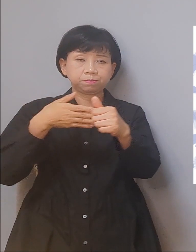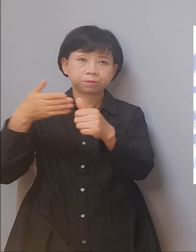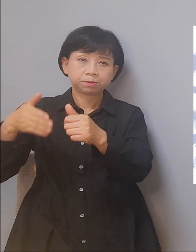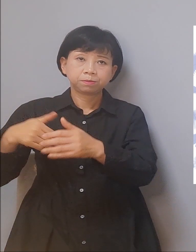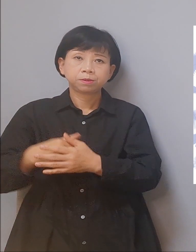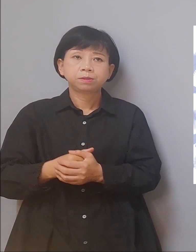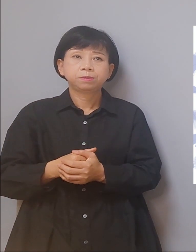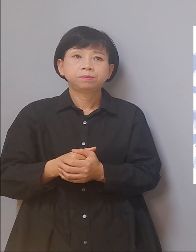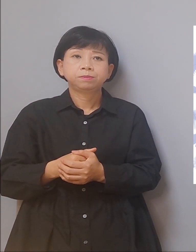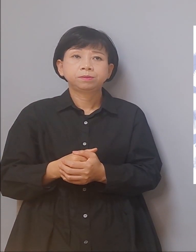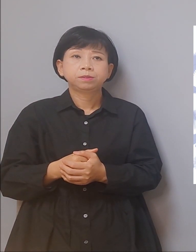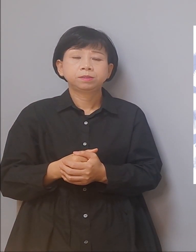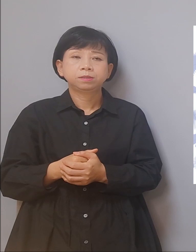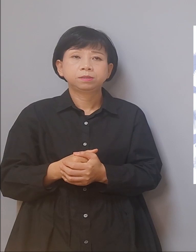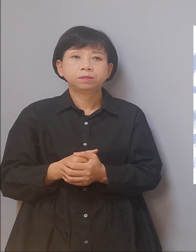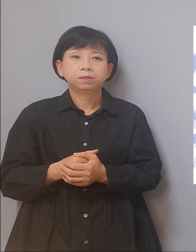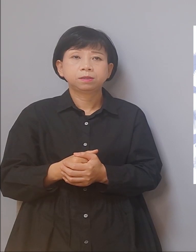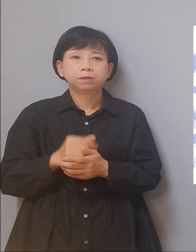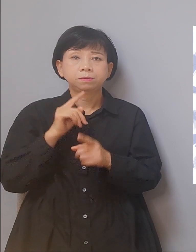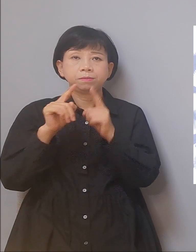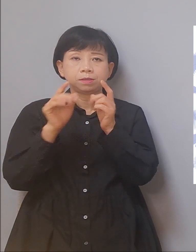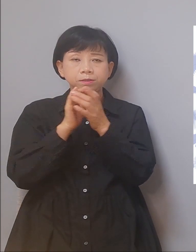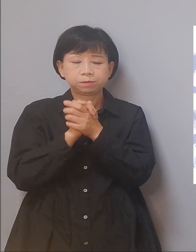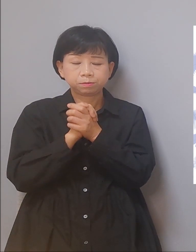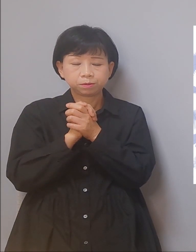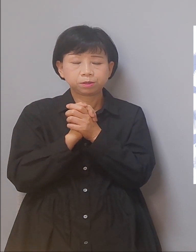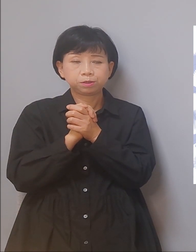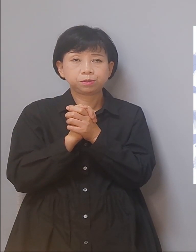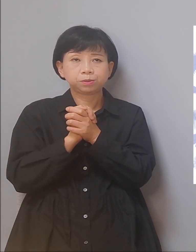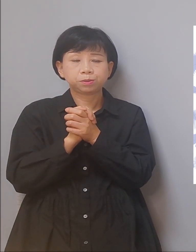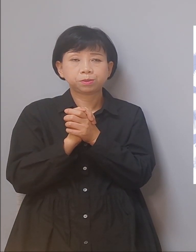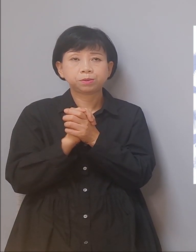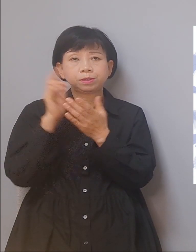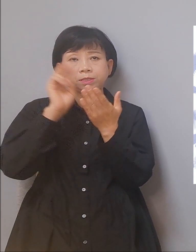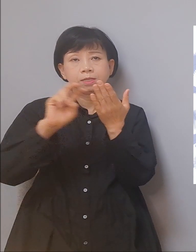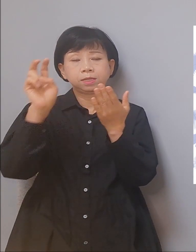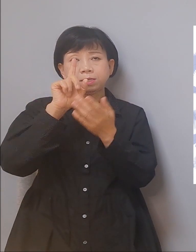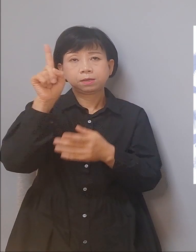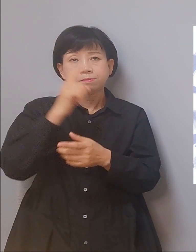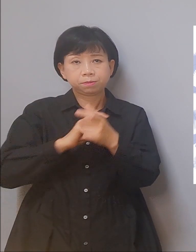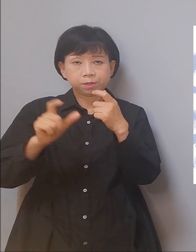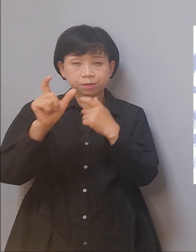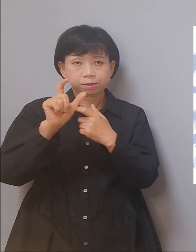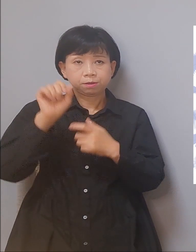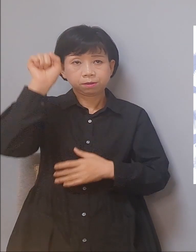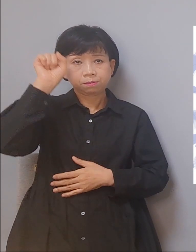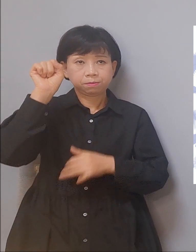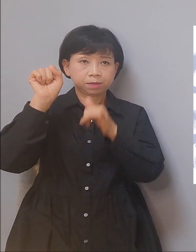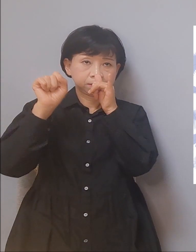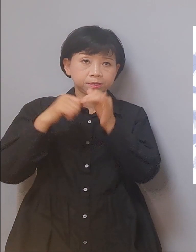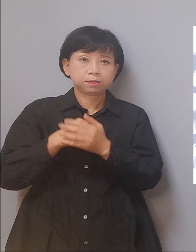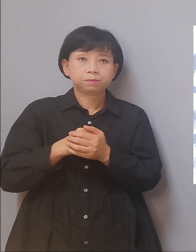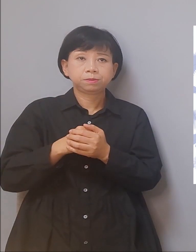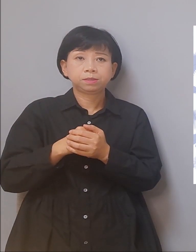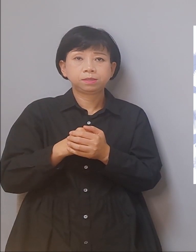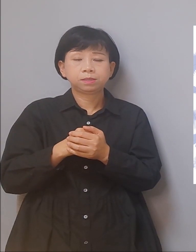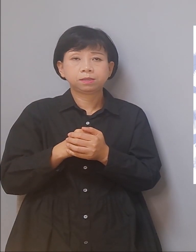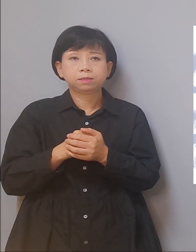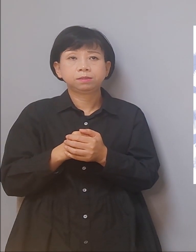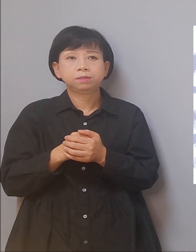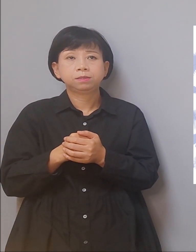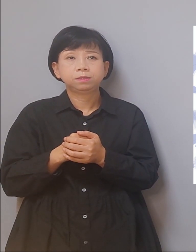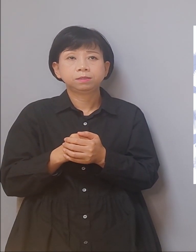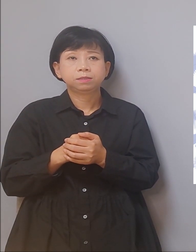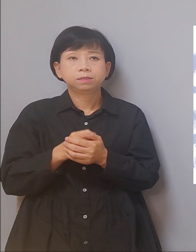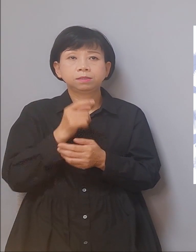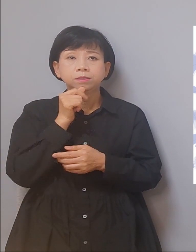예배, 말씀, 기도와 찬양 한 번 더하기 캠페인을 합니다. 예배를 위한 주일 기도에 힘써 주시기 바랍니다.